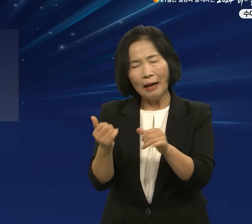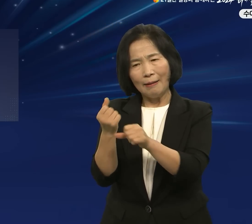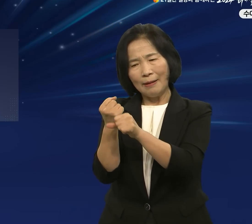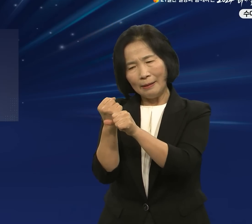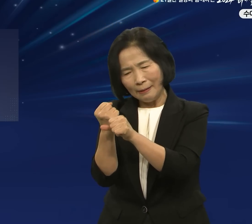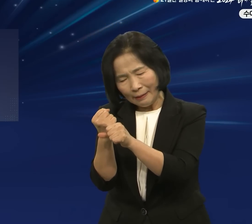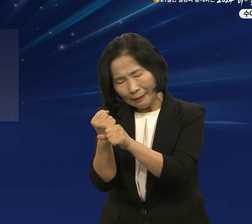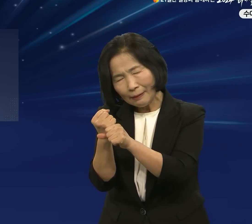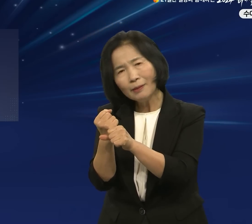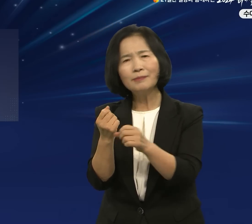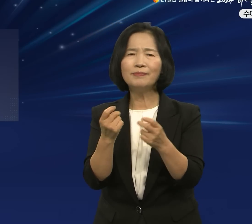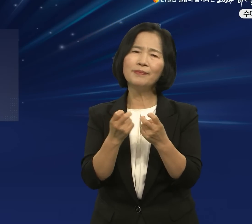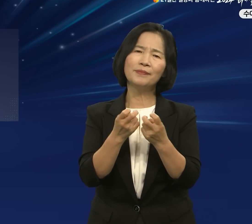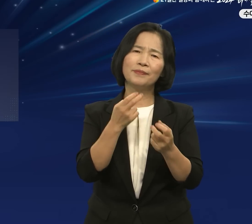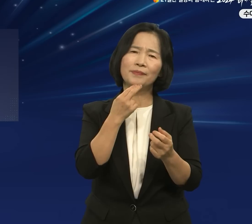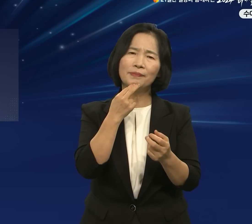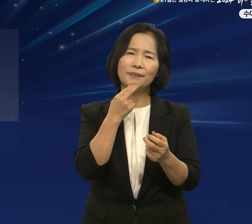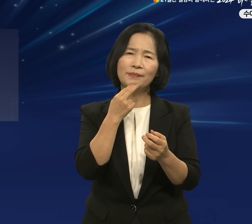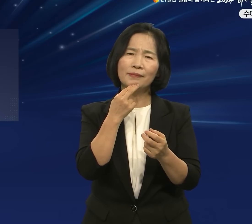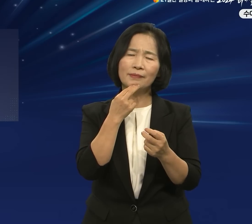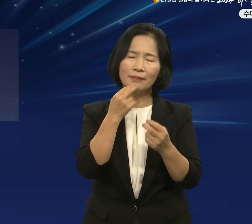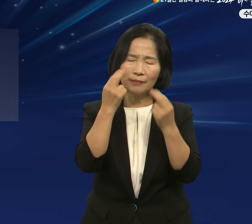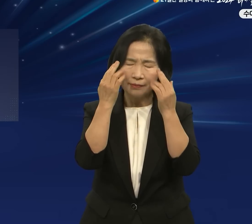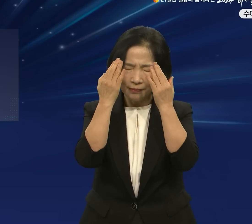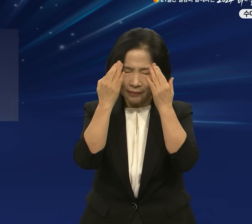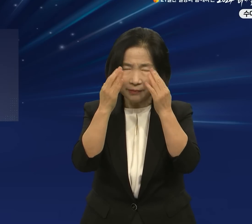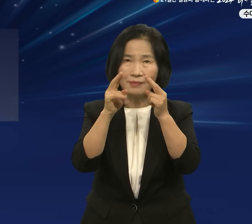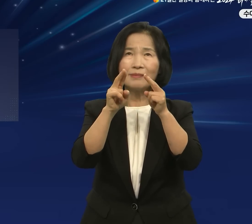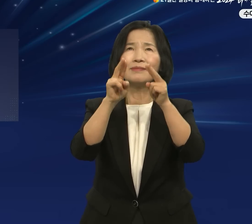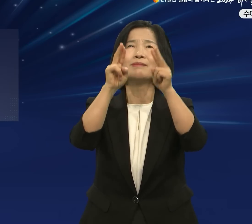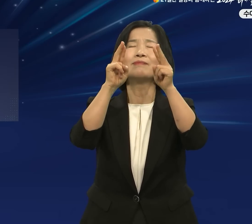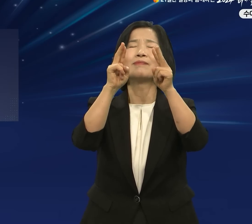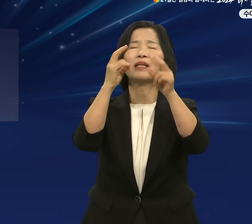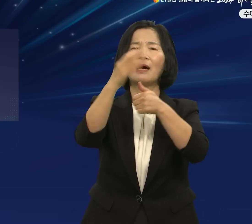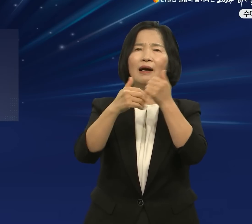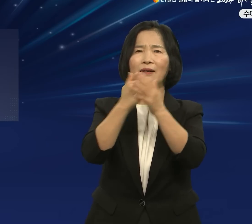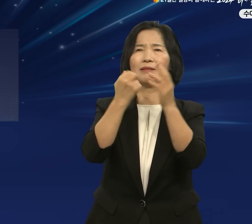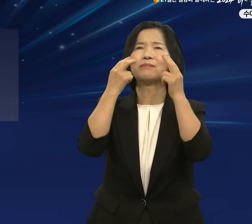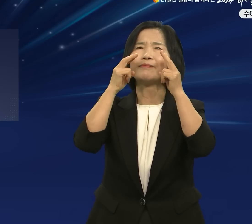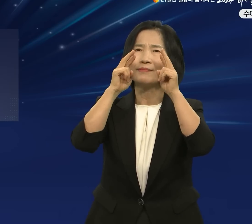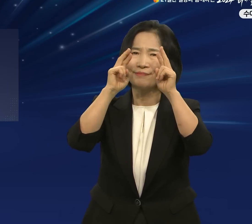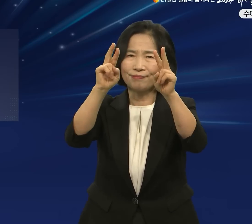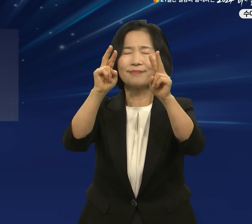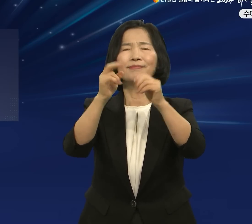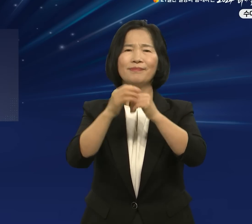향하여 고개를 드는 것밖에 할 수 없었습니다.